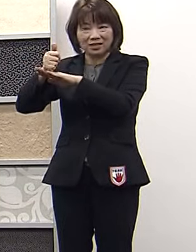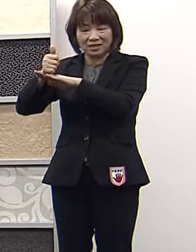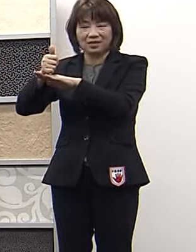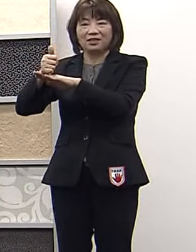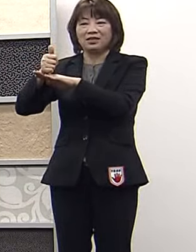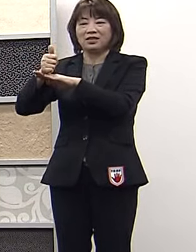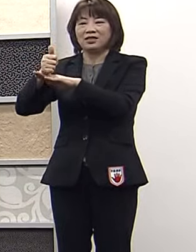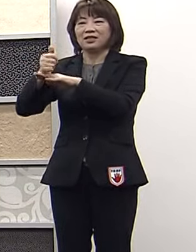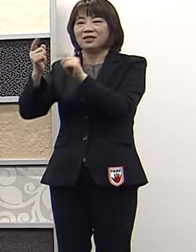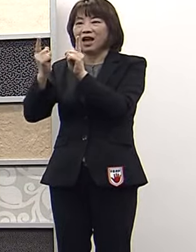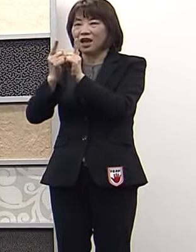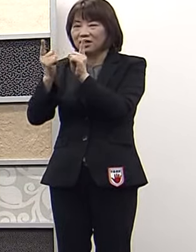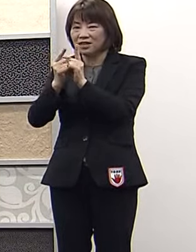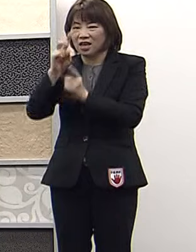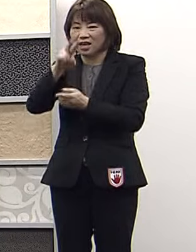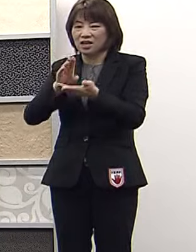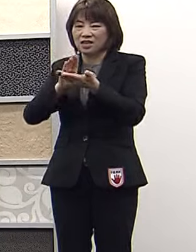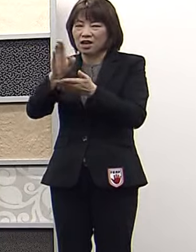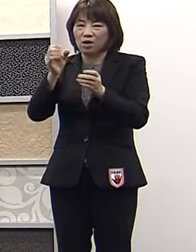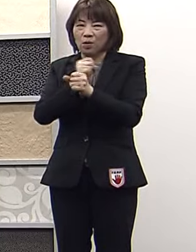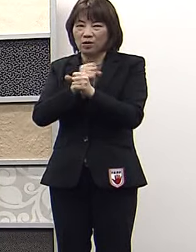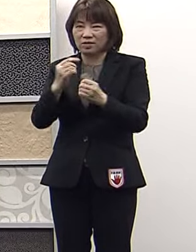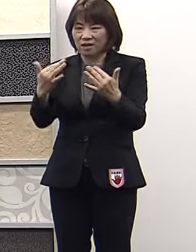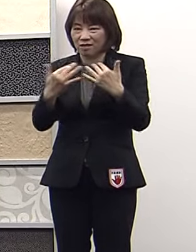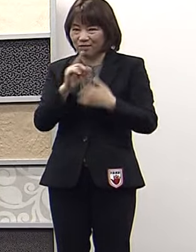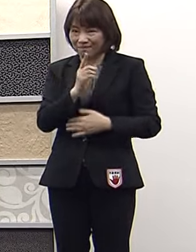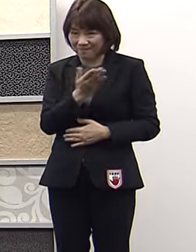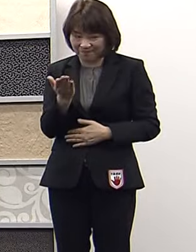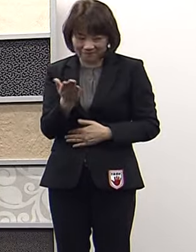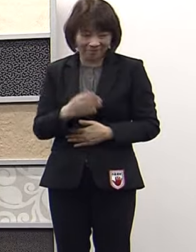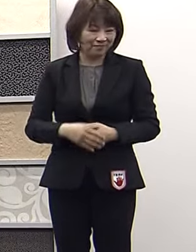影響どういうふうに考えてますでしょうか。